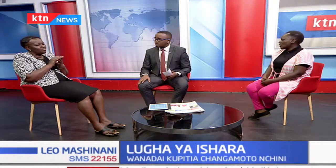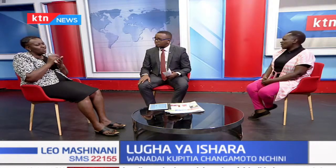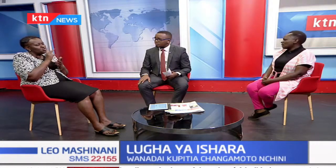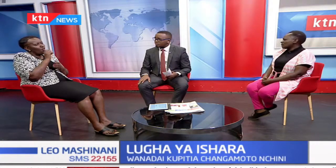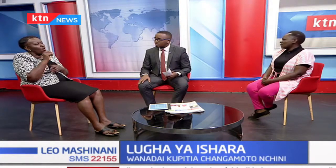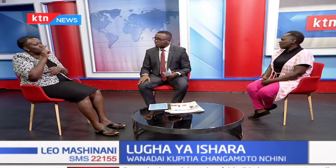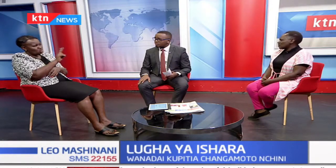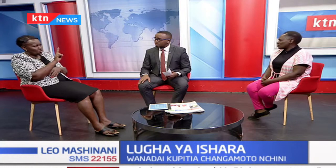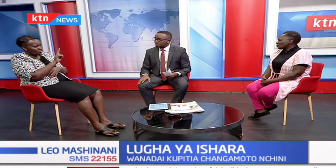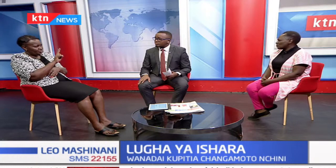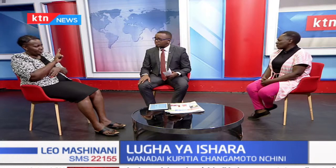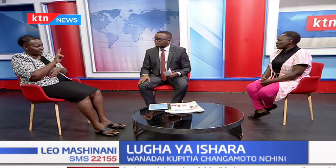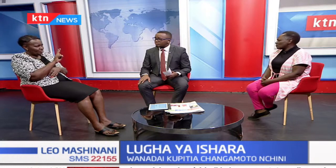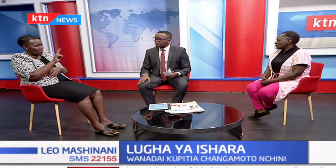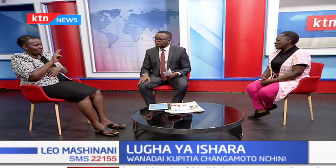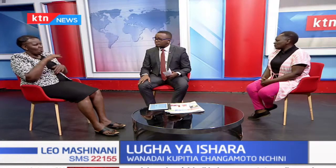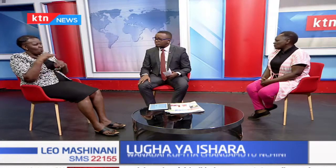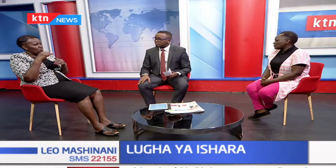Mwaka wa